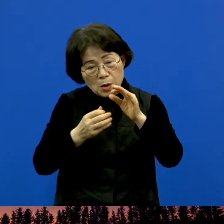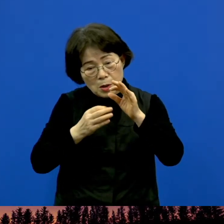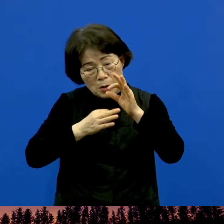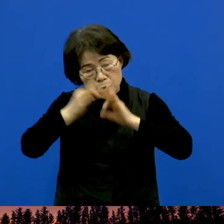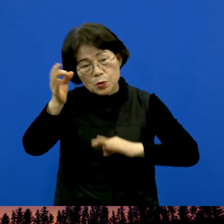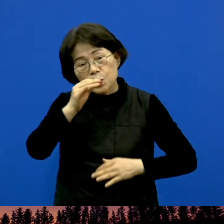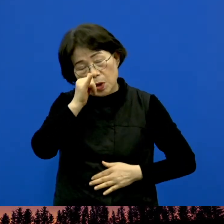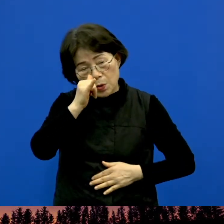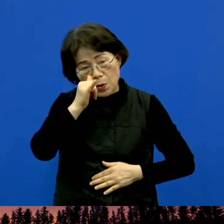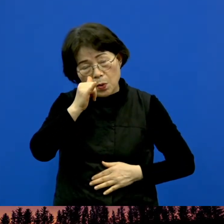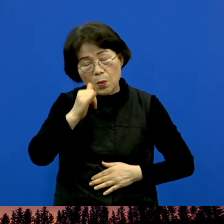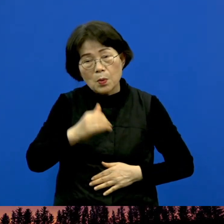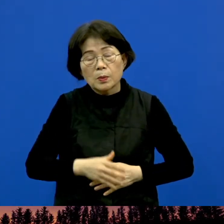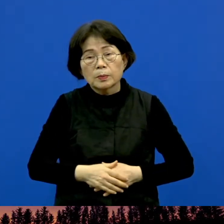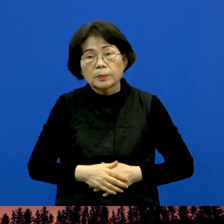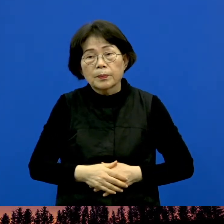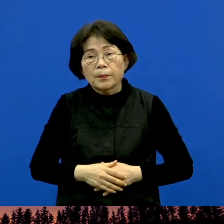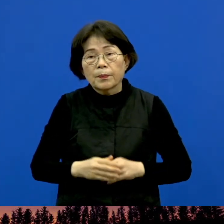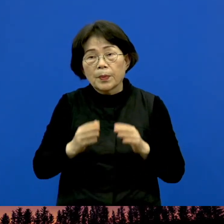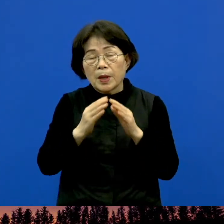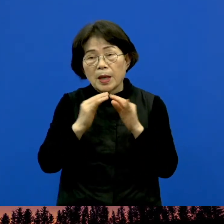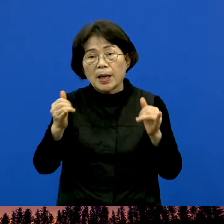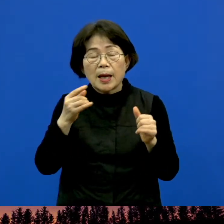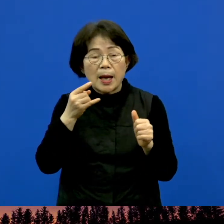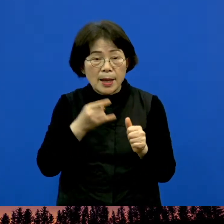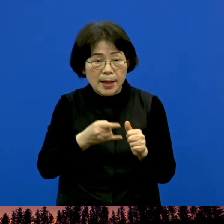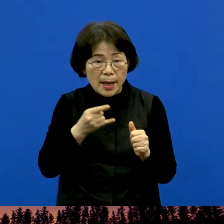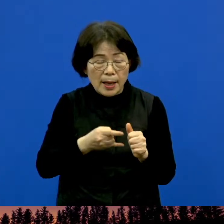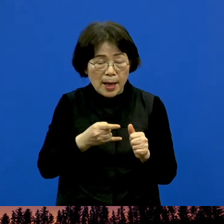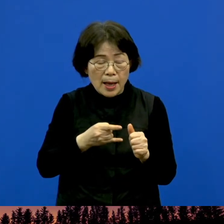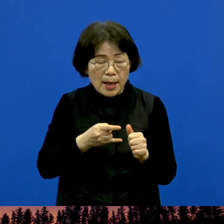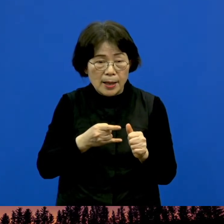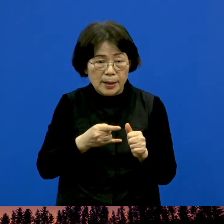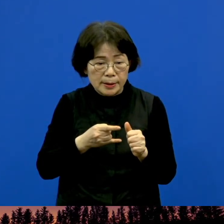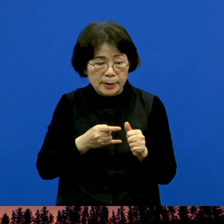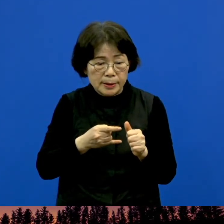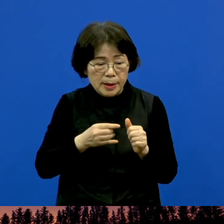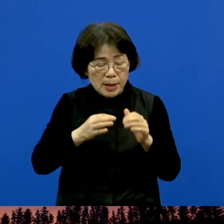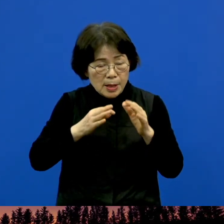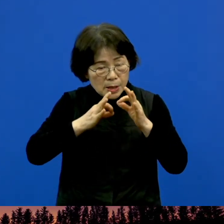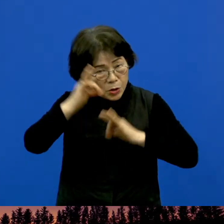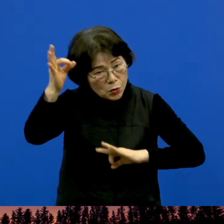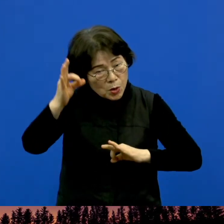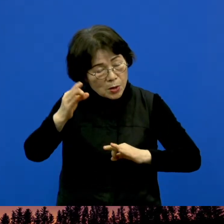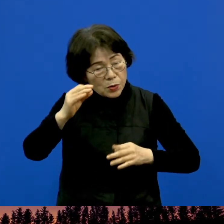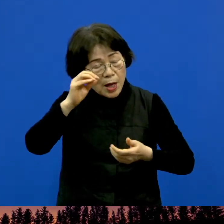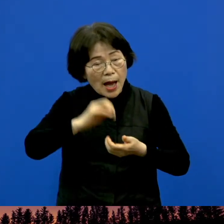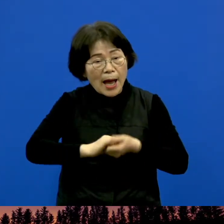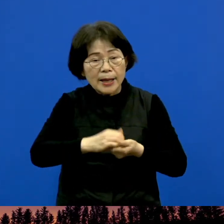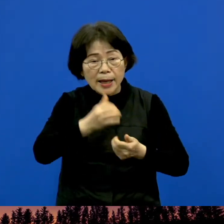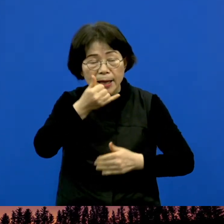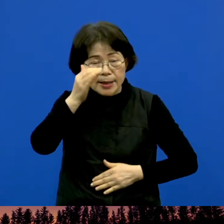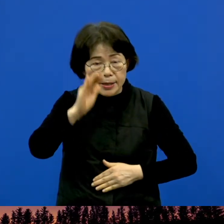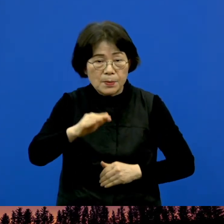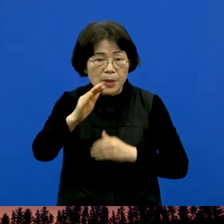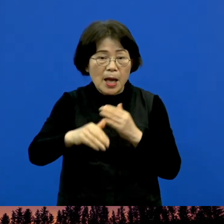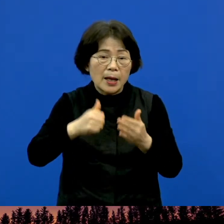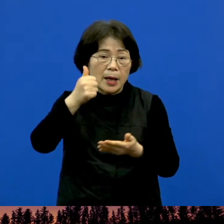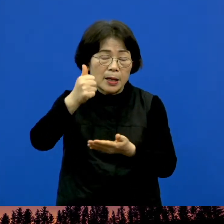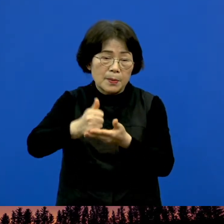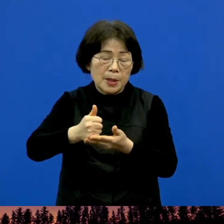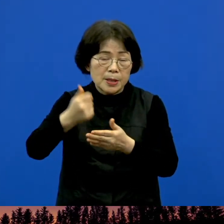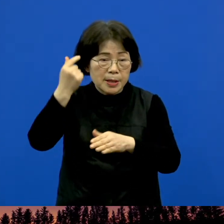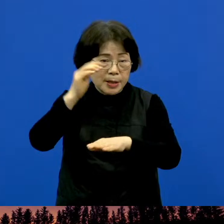있잖아요. 인간에게는 그런 식으로 오류를 범할 수밖에 없는 한계를 가지고 있습니다. 그러나 하나님께 순간순간 지혜를 주시고